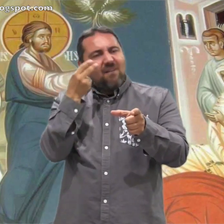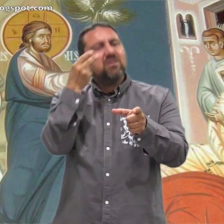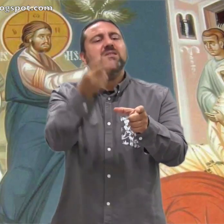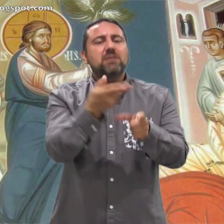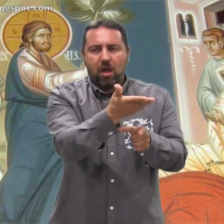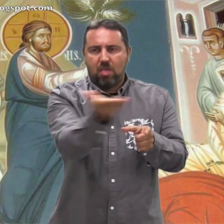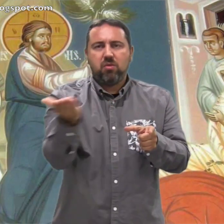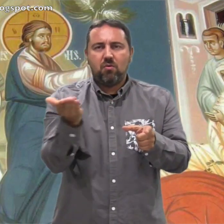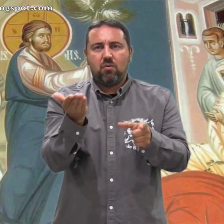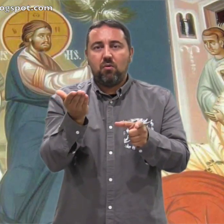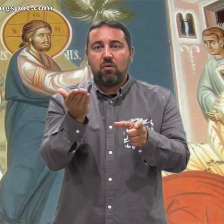su pueblo".